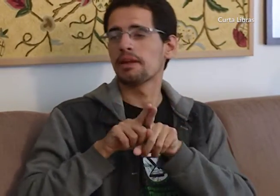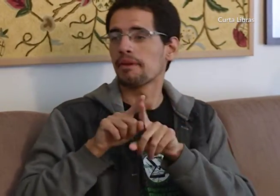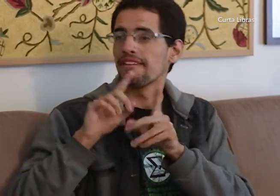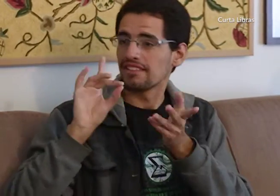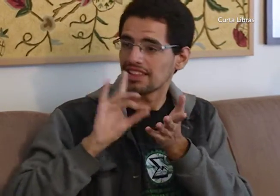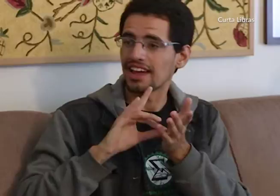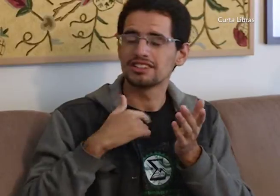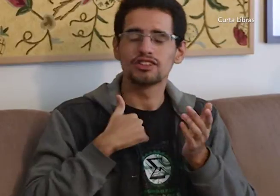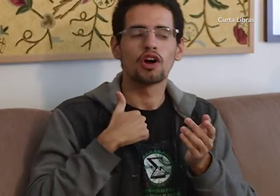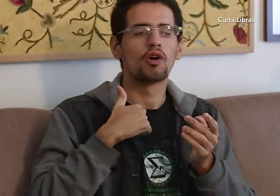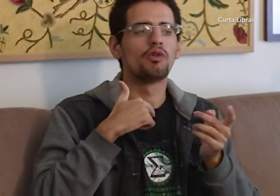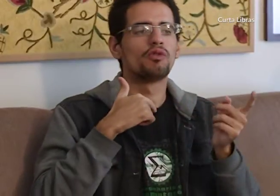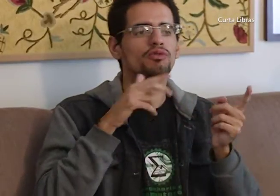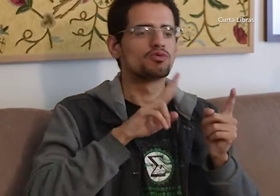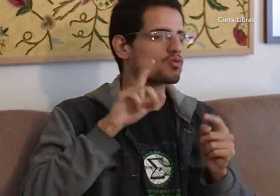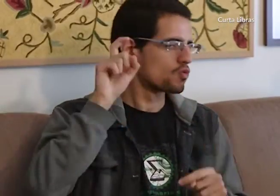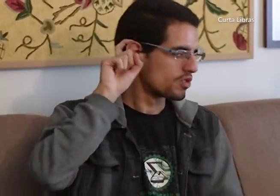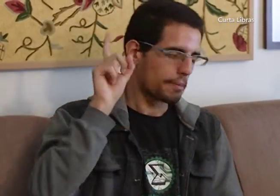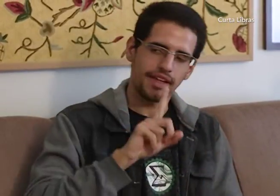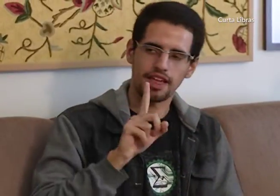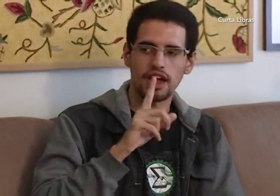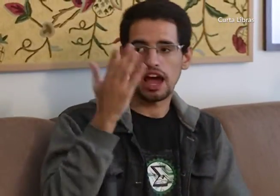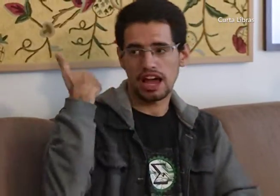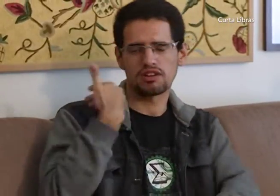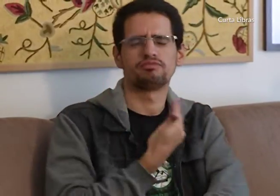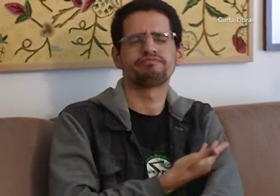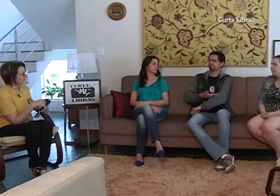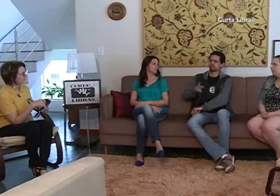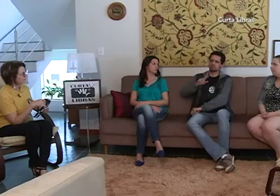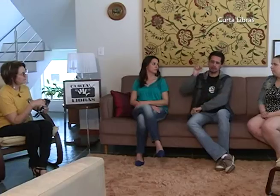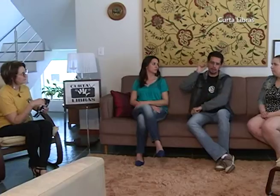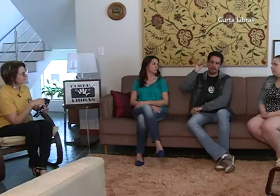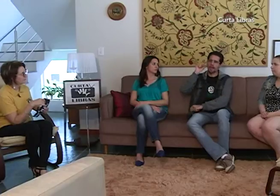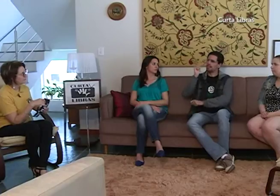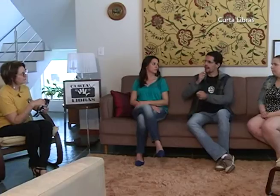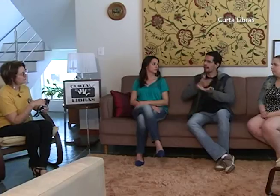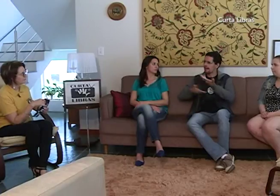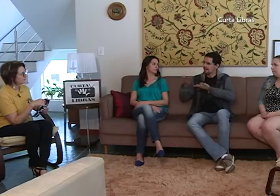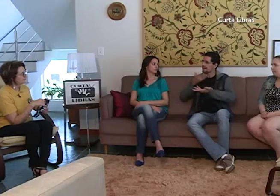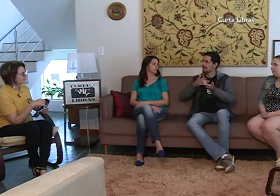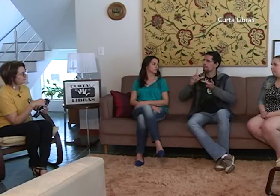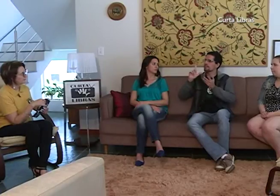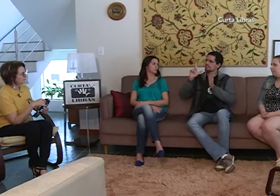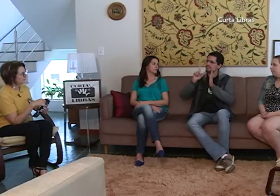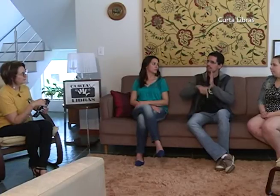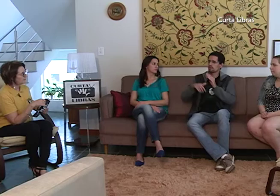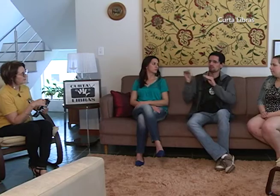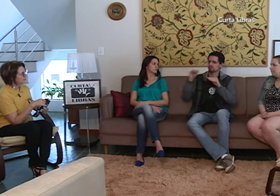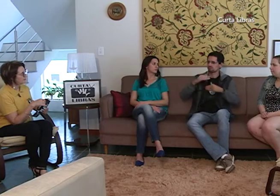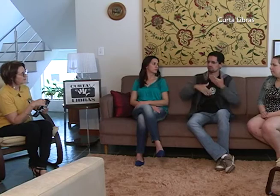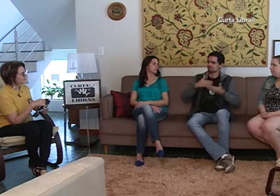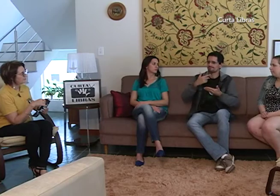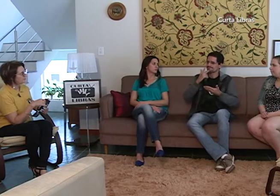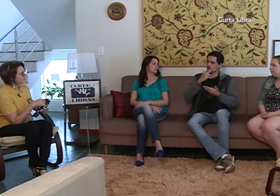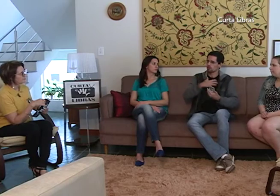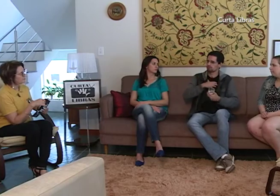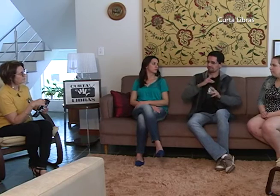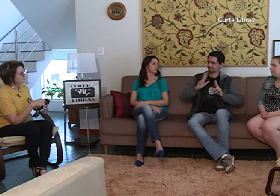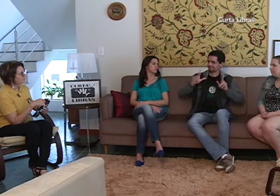e oralização. Antigamente eu usava a prótese auditiva, mas quando eu mudei para Santa Maria, eu me senti diferente. O